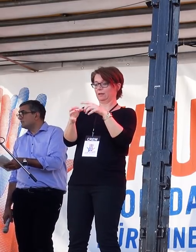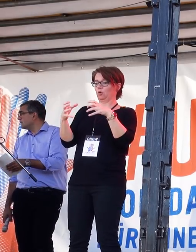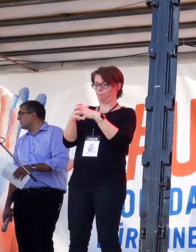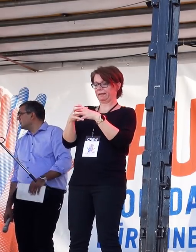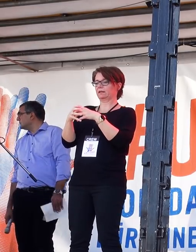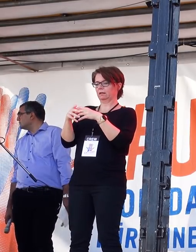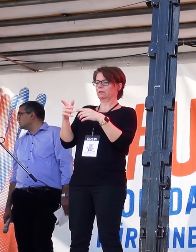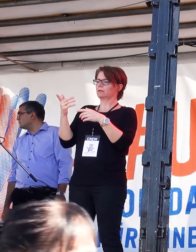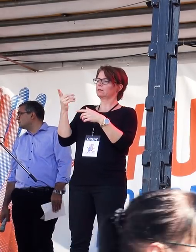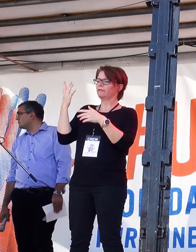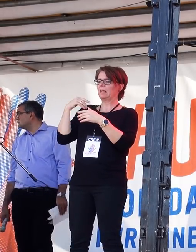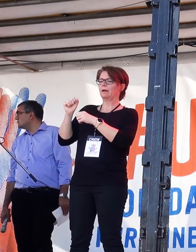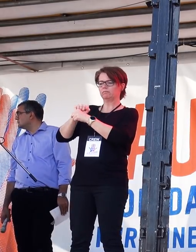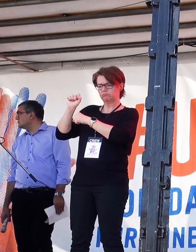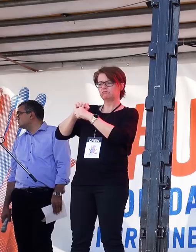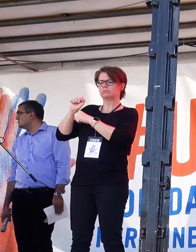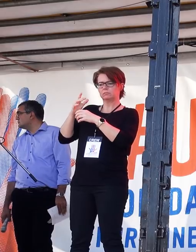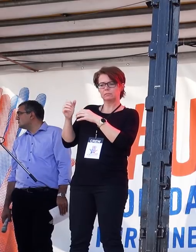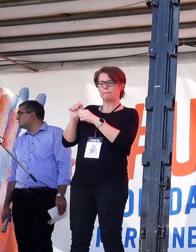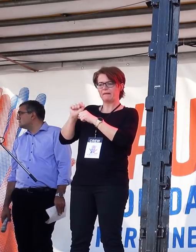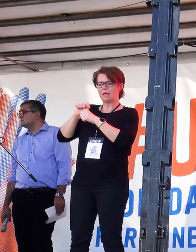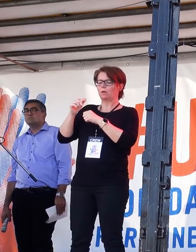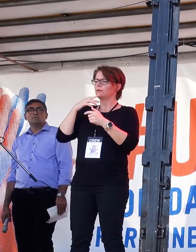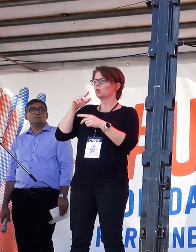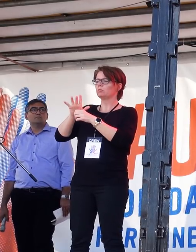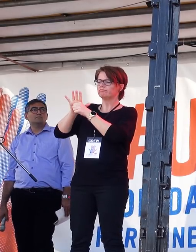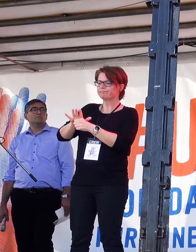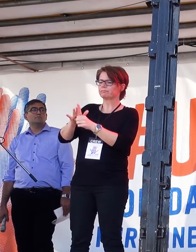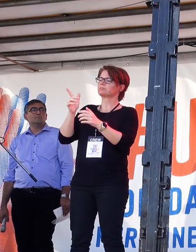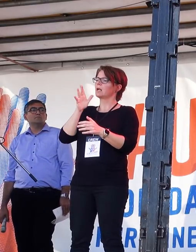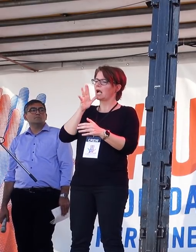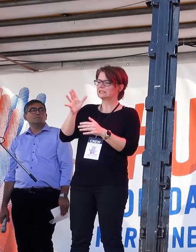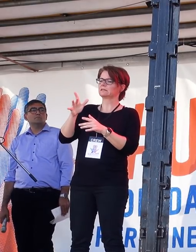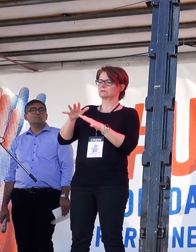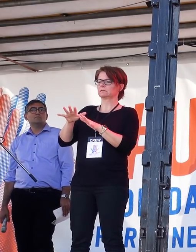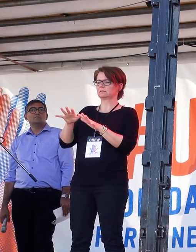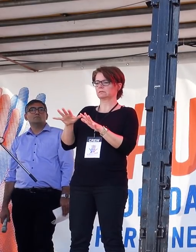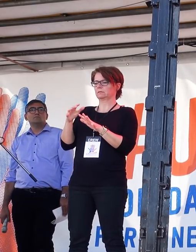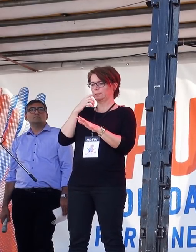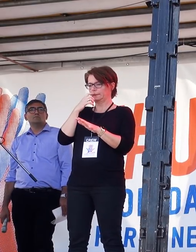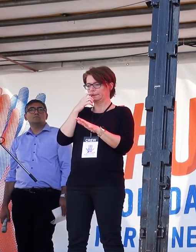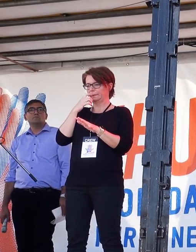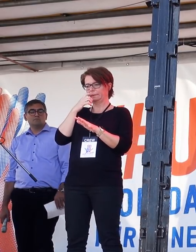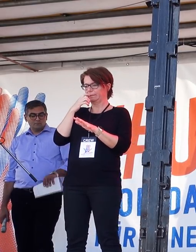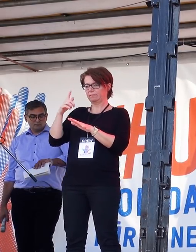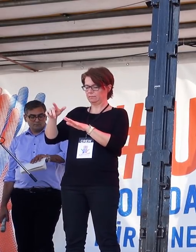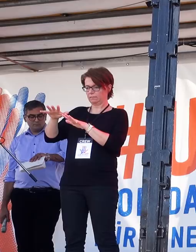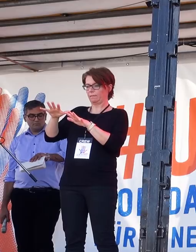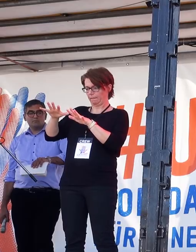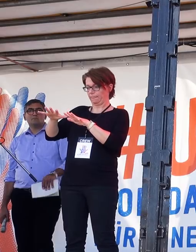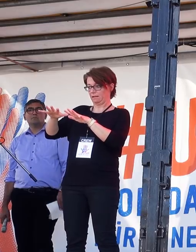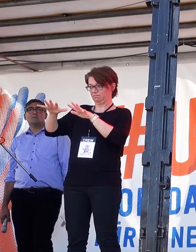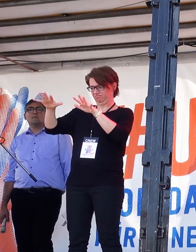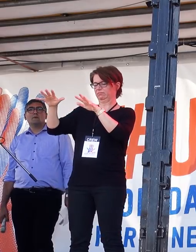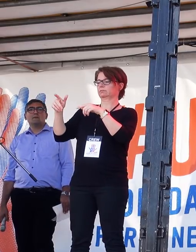aus Hass dieser Partei und ihren Anhängern nachlaufen. Liebe westdeutsche Freunde, macht euch nichts